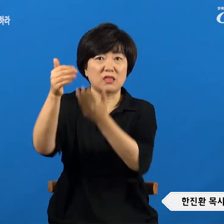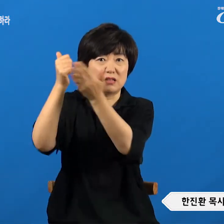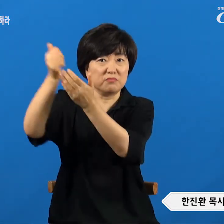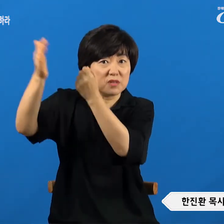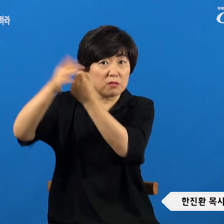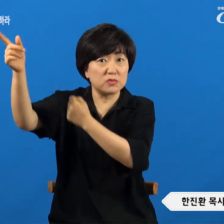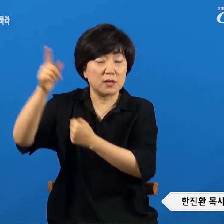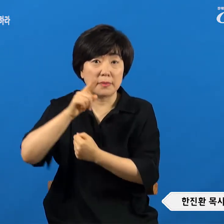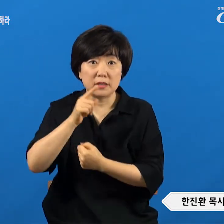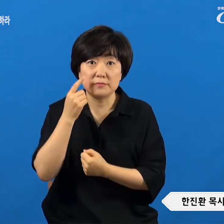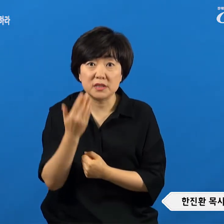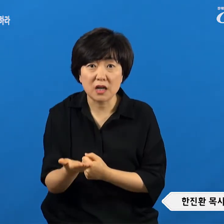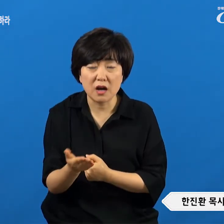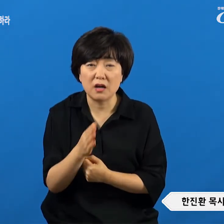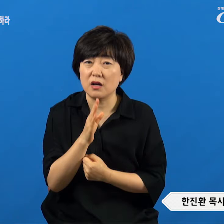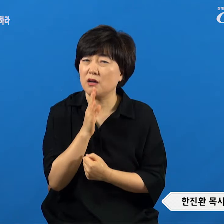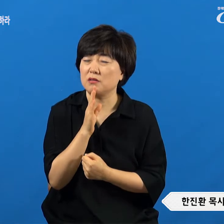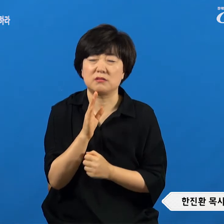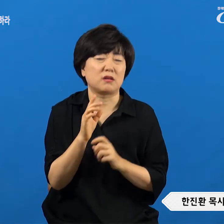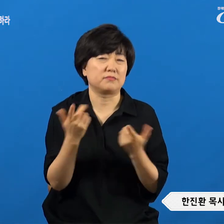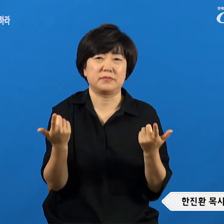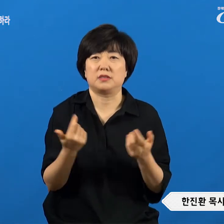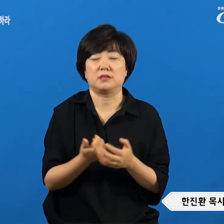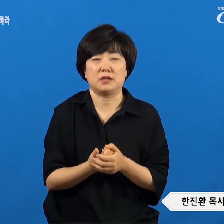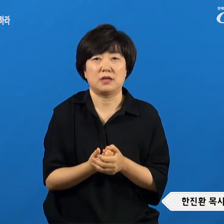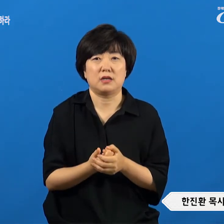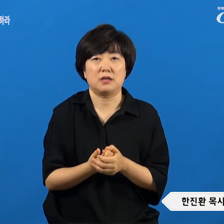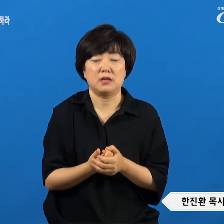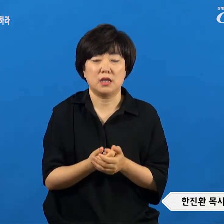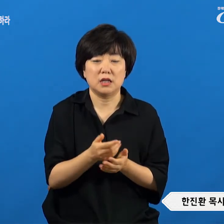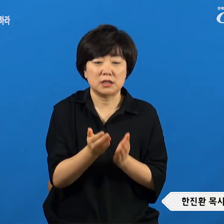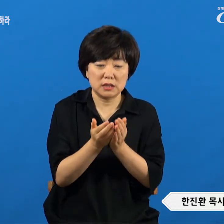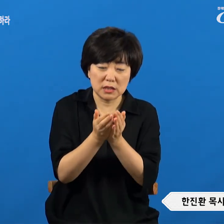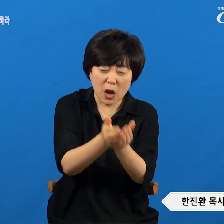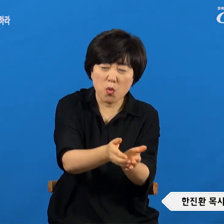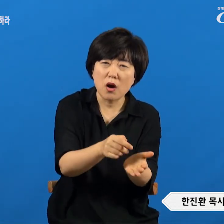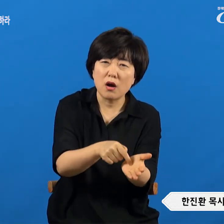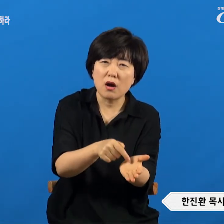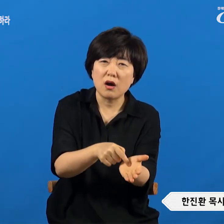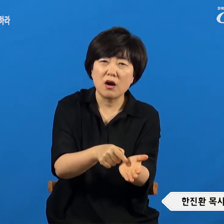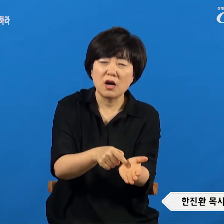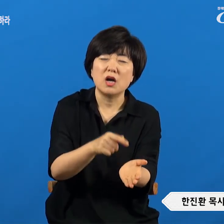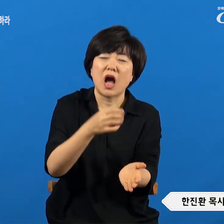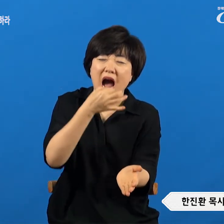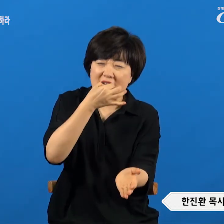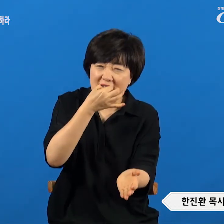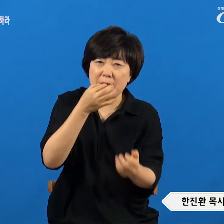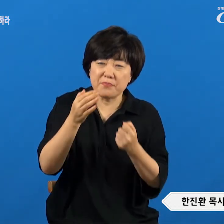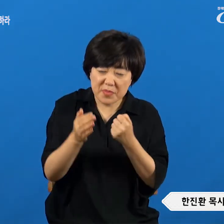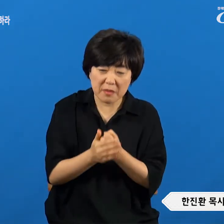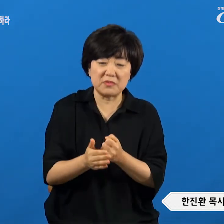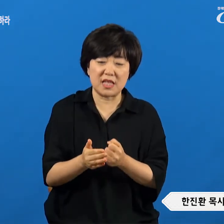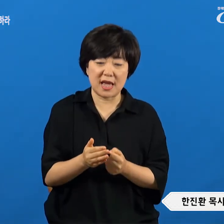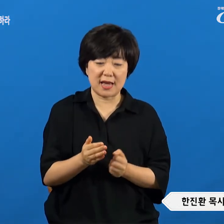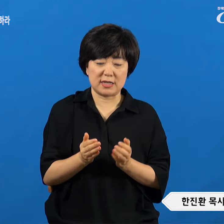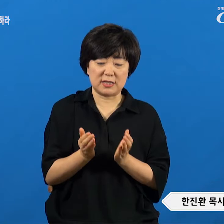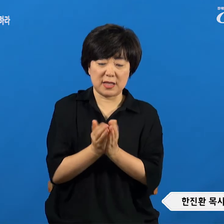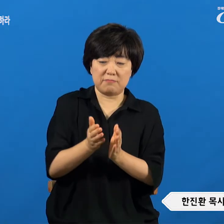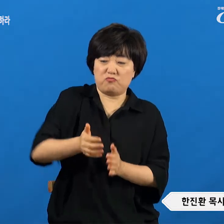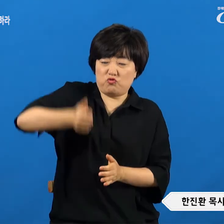아닙니다. 그 아이들이 죽은 것은 욕심 때문에 무리하게 선사가 과적을